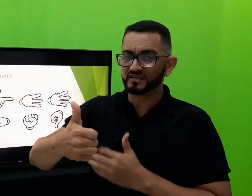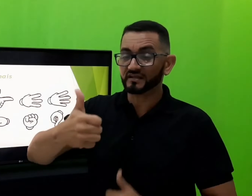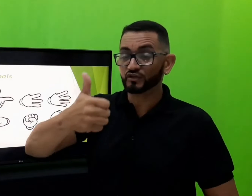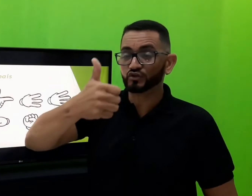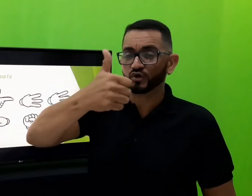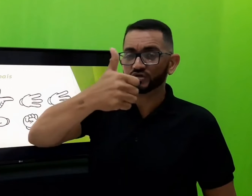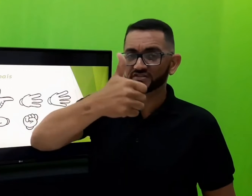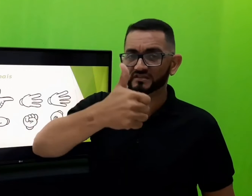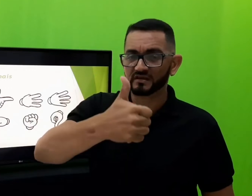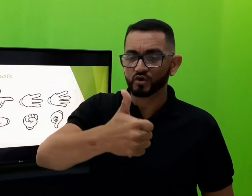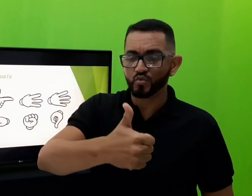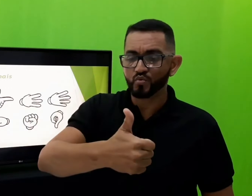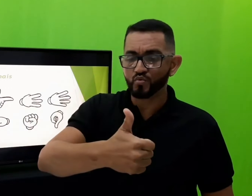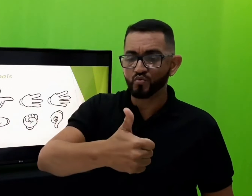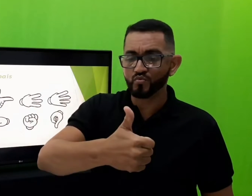direita, 12. 1,